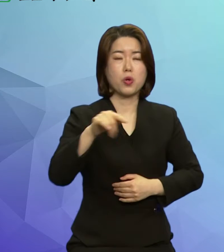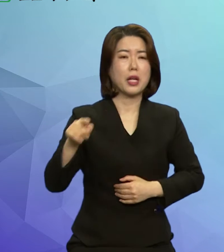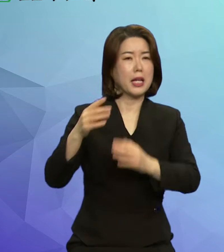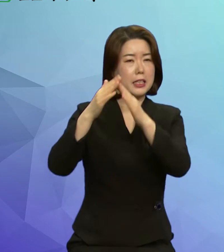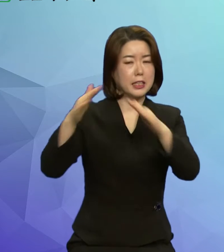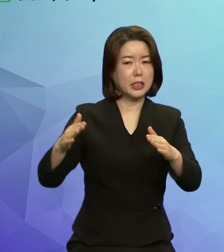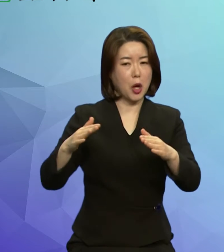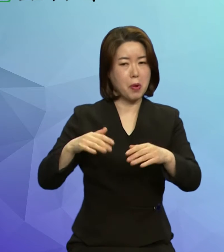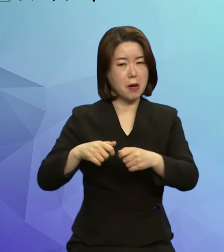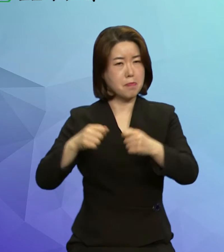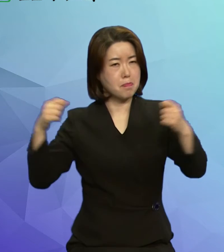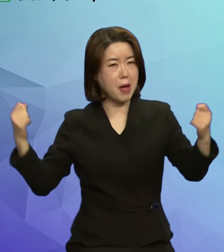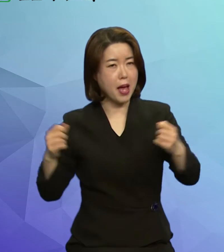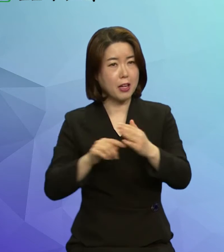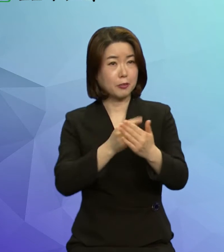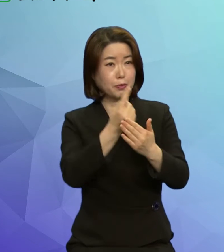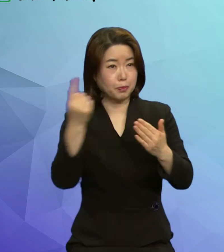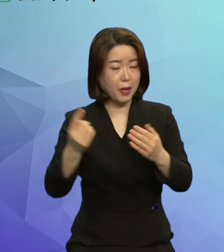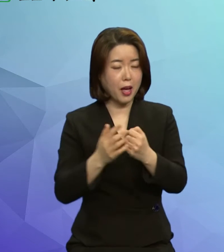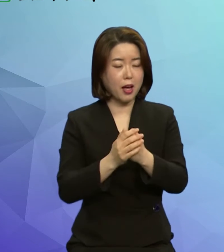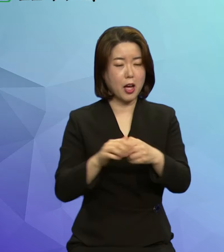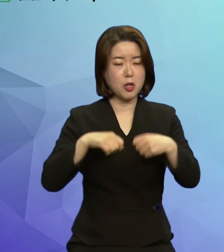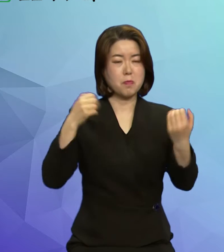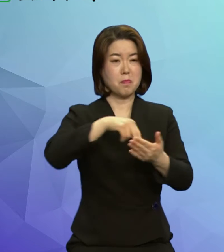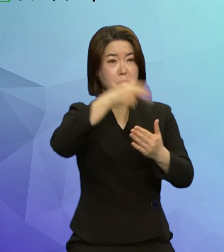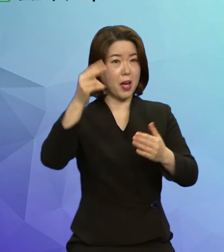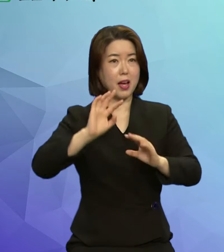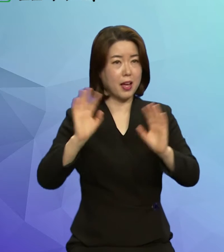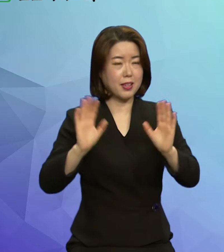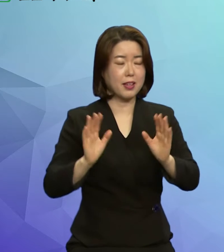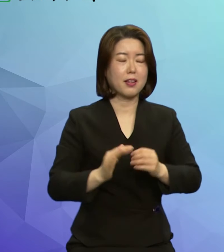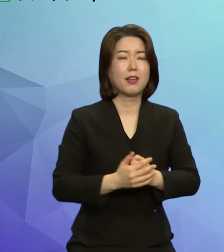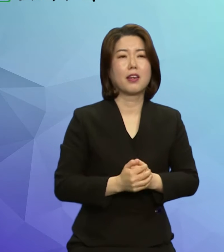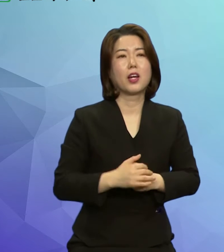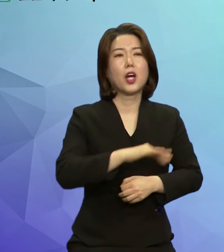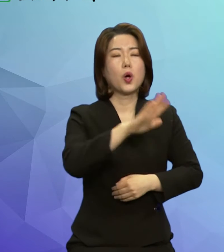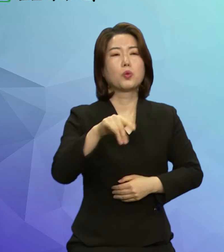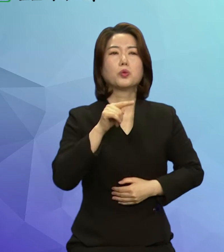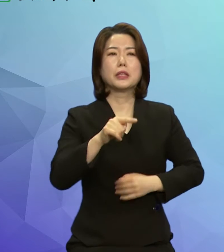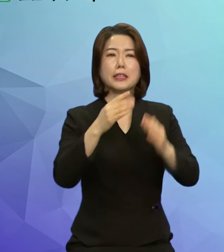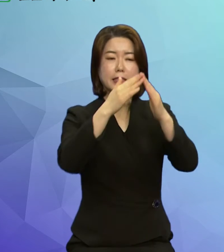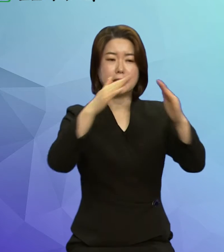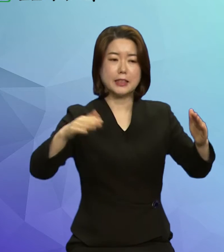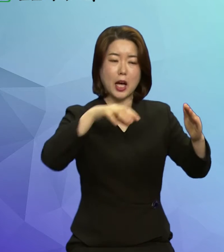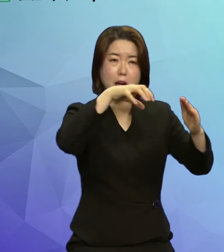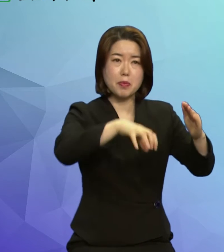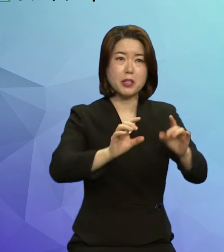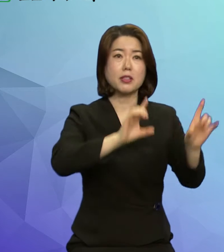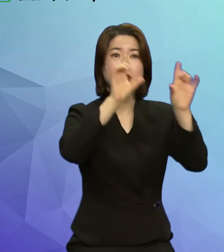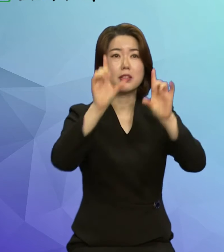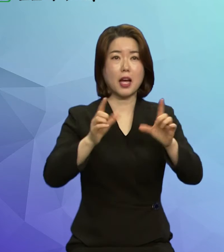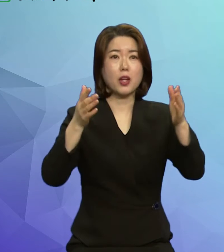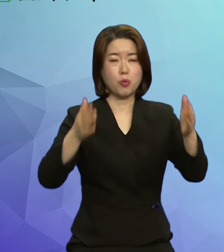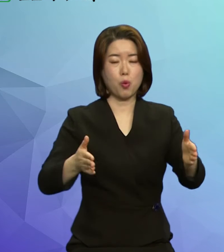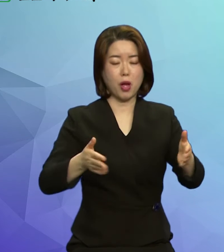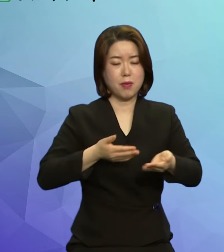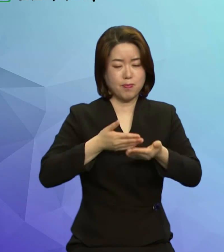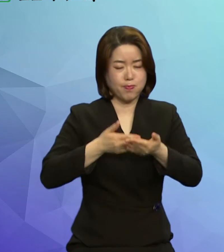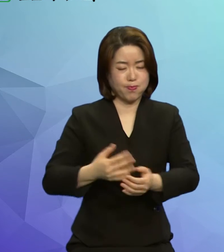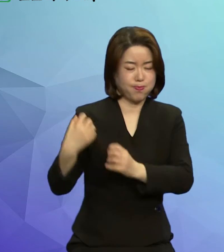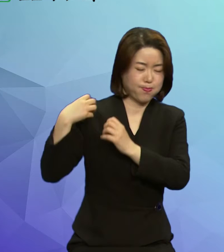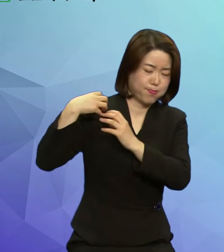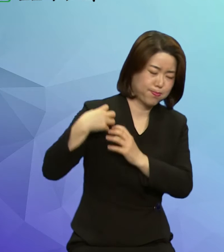이 장막을 벗을지라도 벗은 몸이 되지 않을 것입니다. 우리는 이 장막에서 살면서 무거운